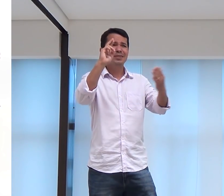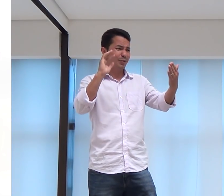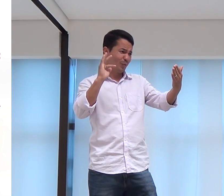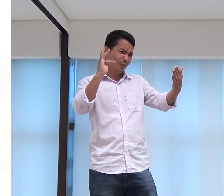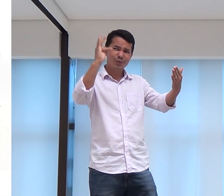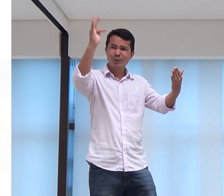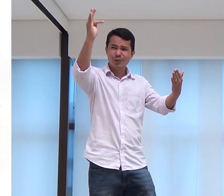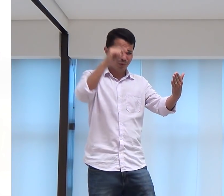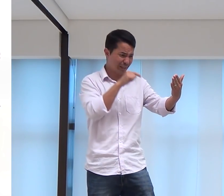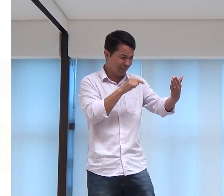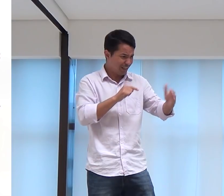um novo começo.